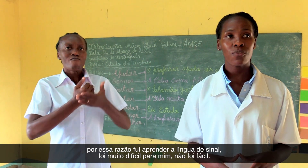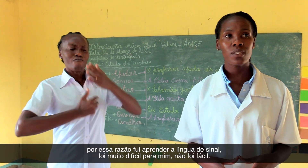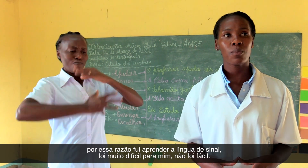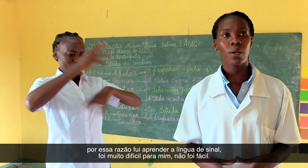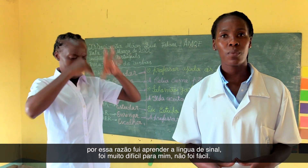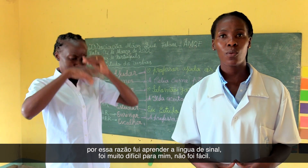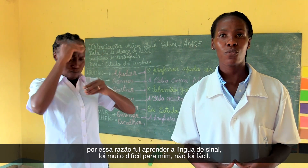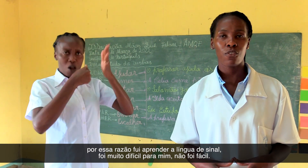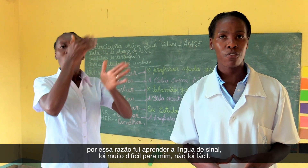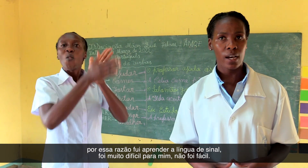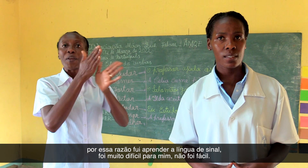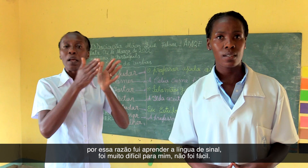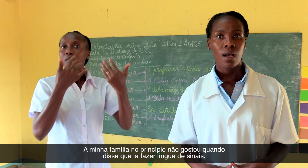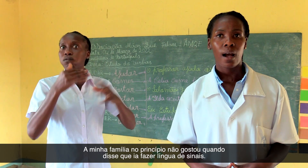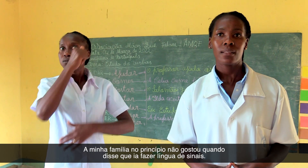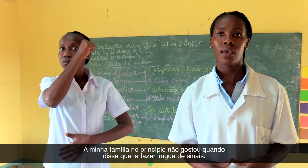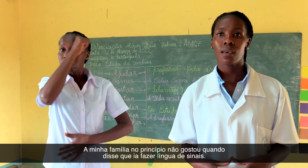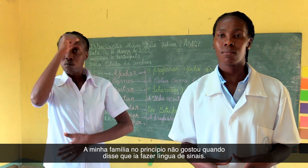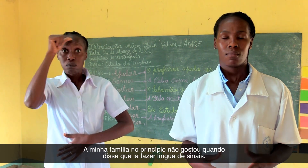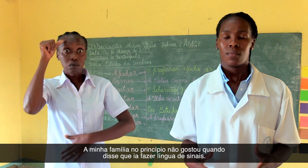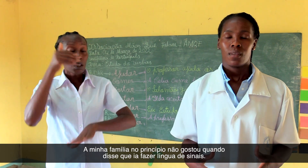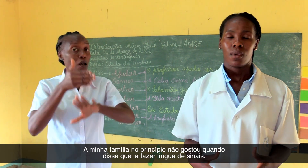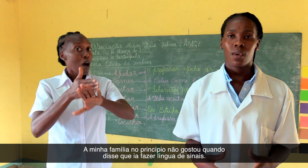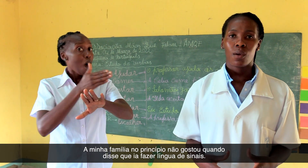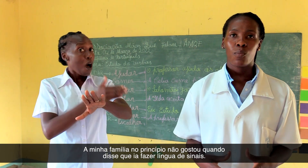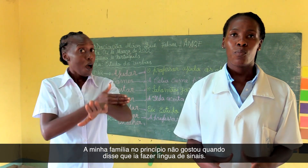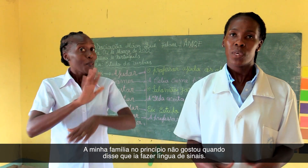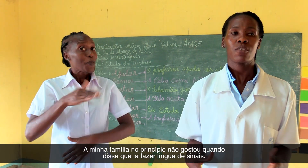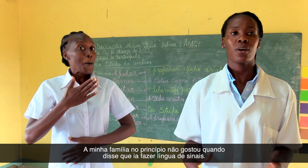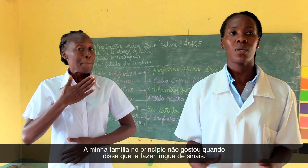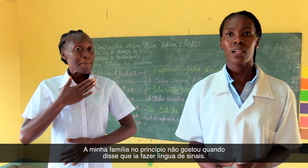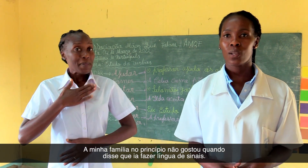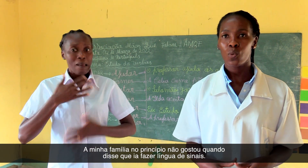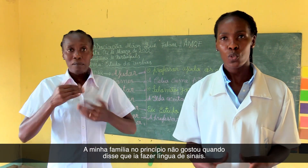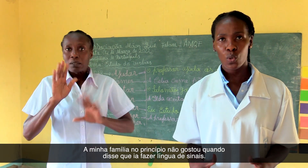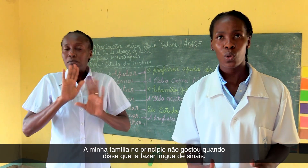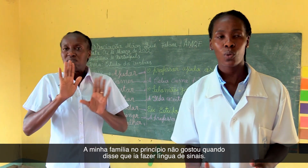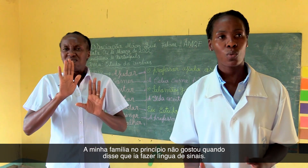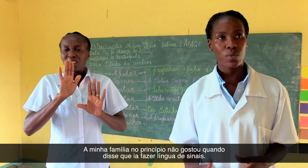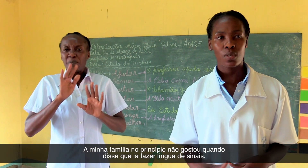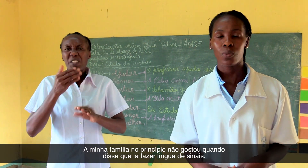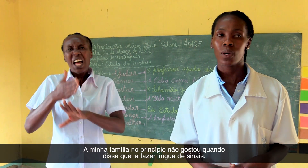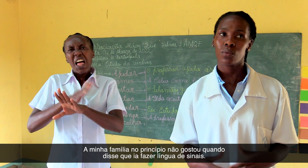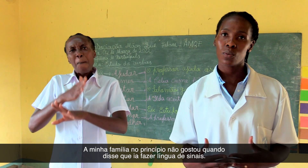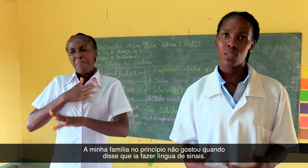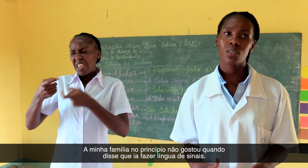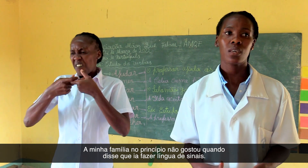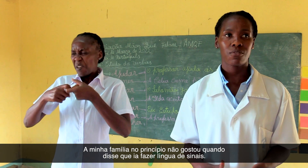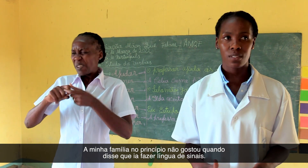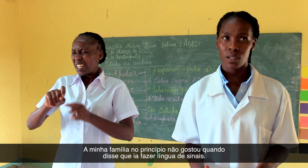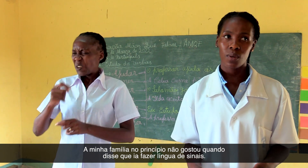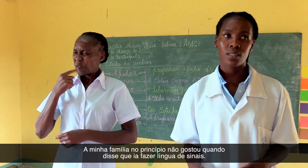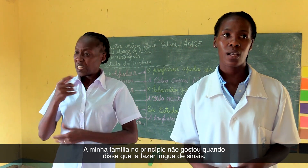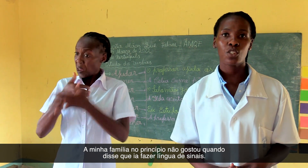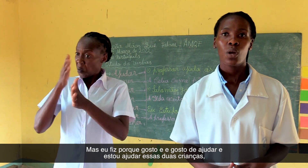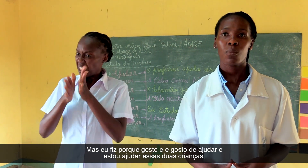muito difícil para mim, não foi fácil. Até minha família não gostou, no princípio, quando eu disse que